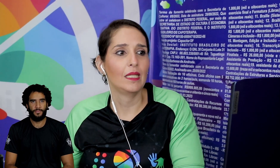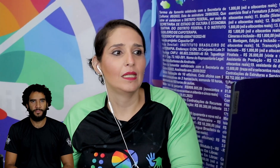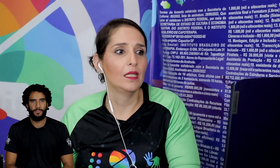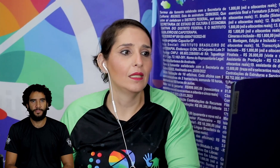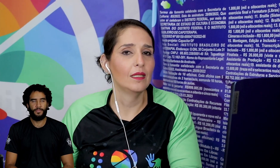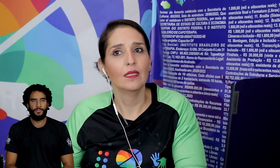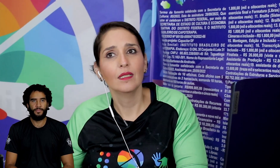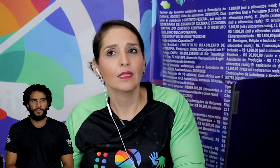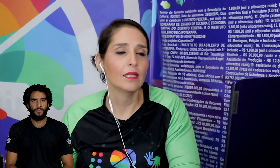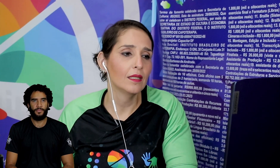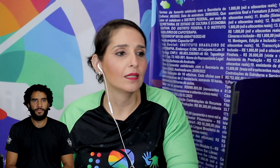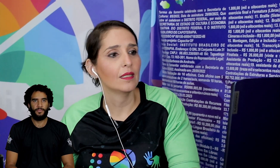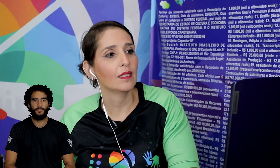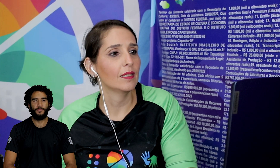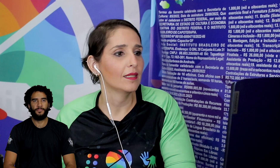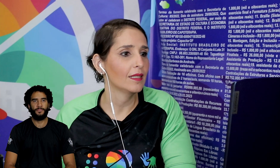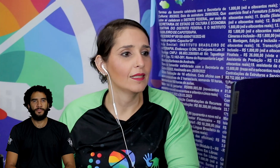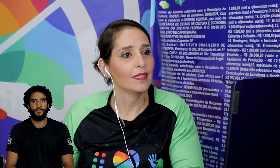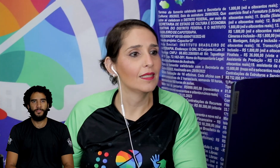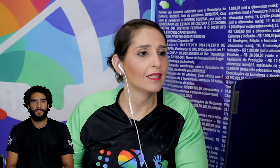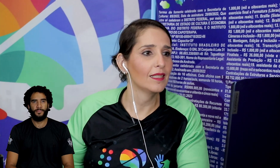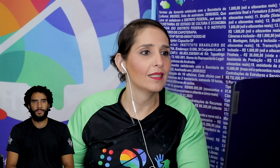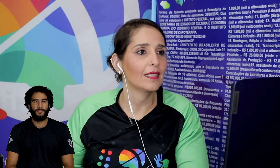Espera aí.